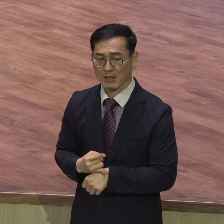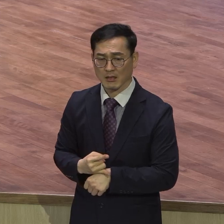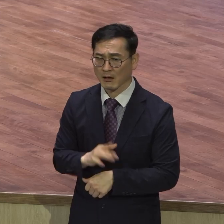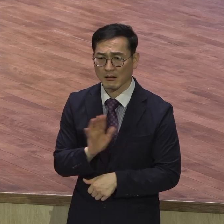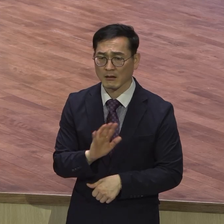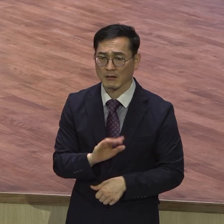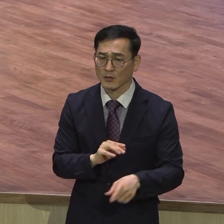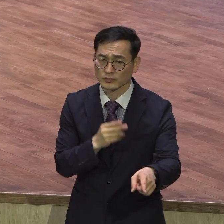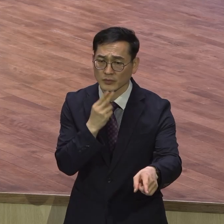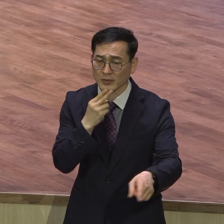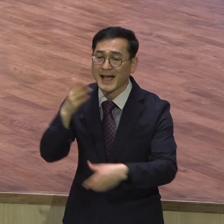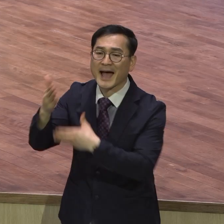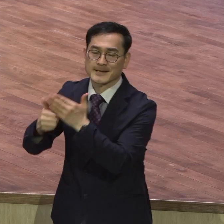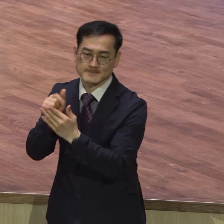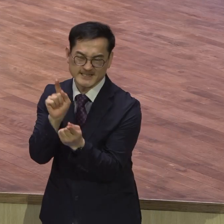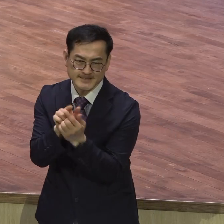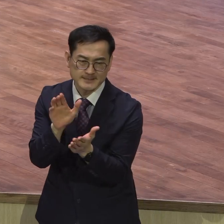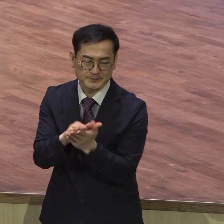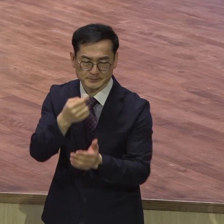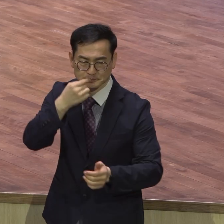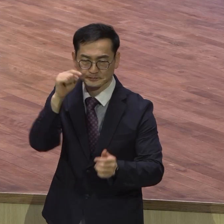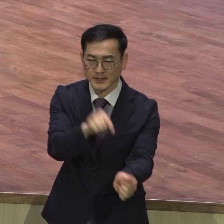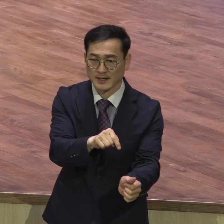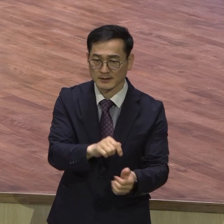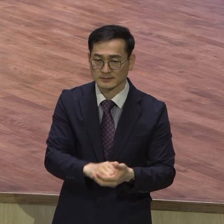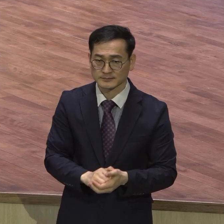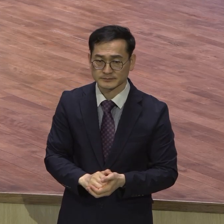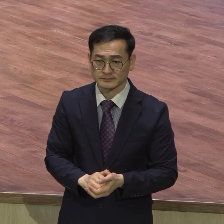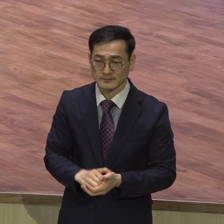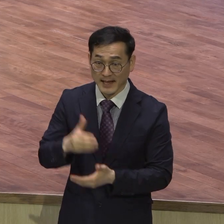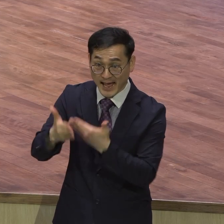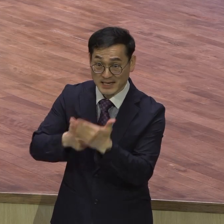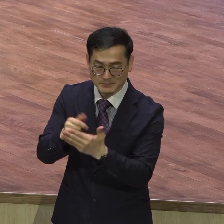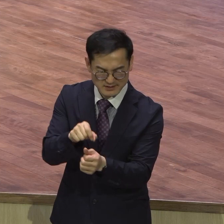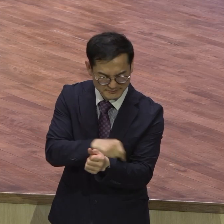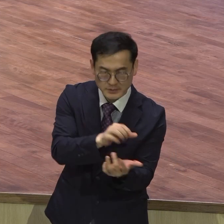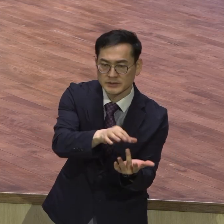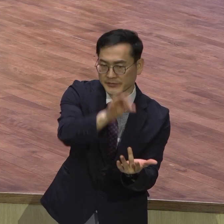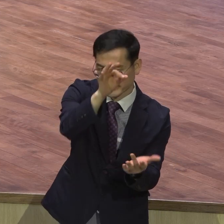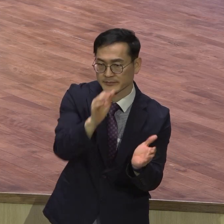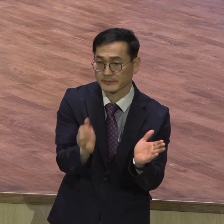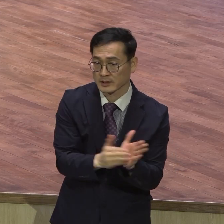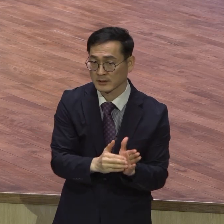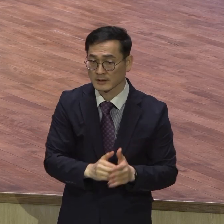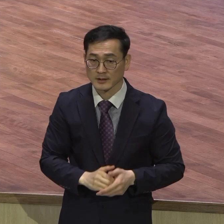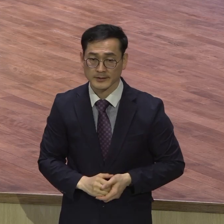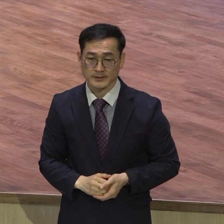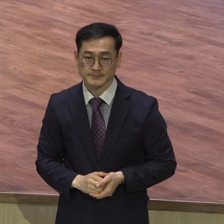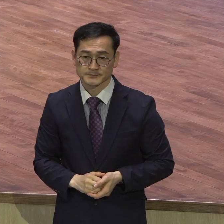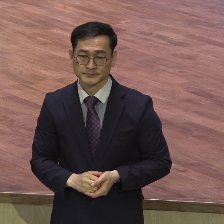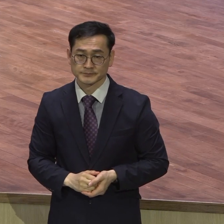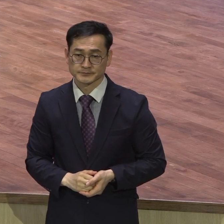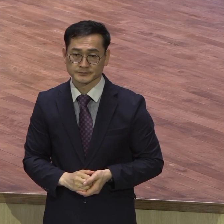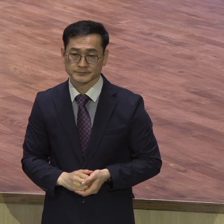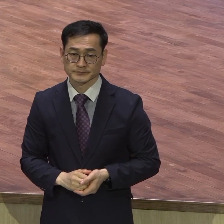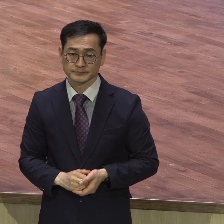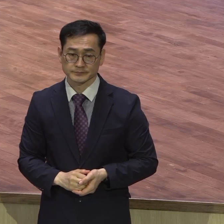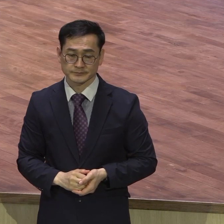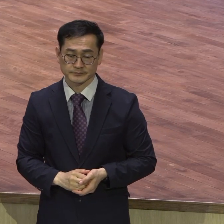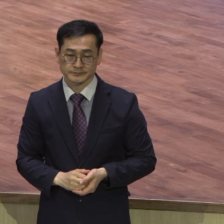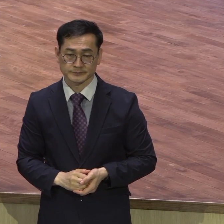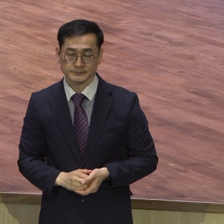한마디로 하나님의 주권적 선택이었어요. 하나님이 선택하신 거예요. 인본주의시고